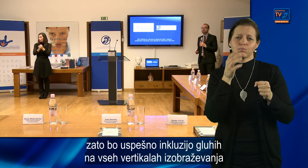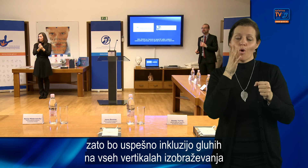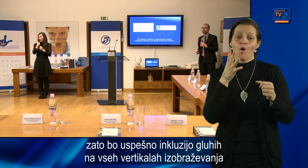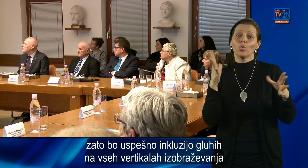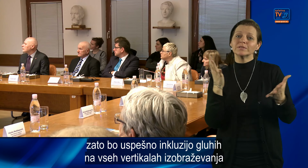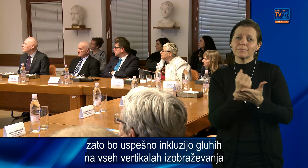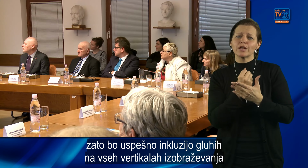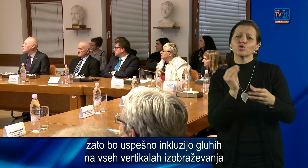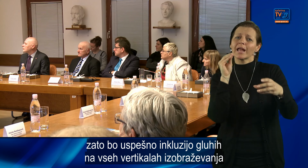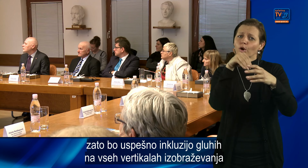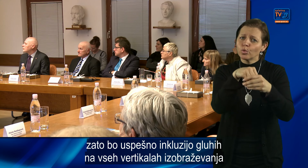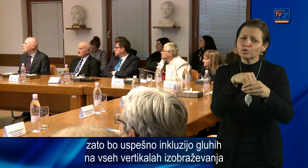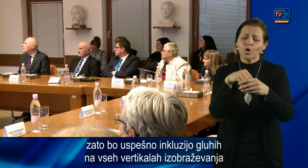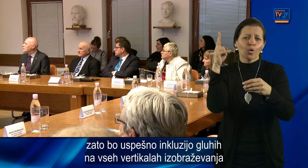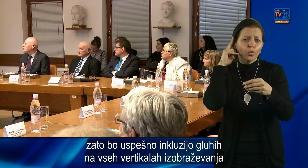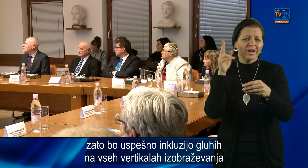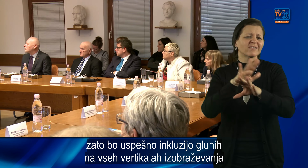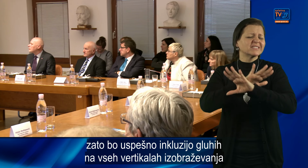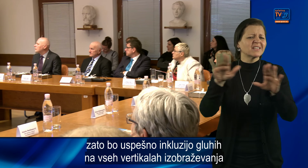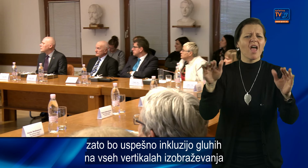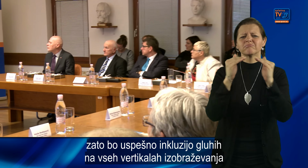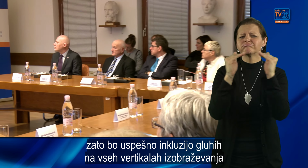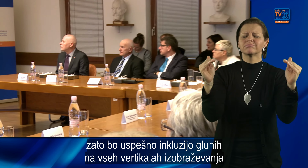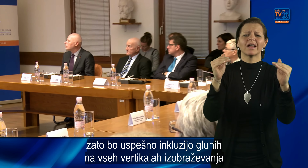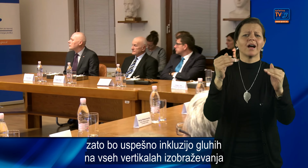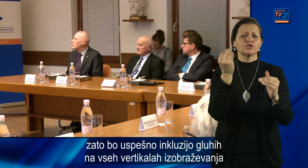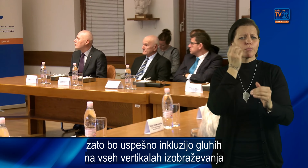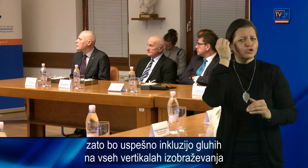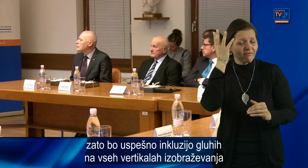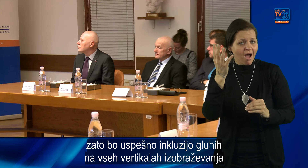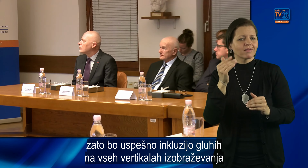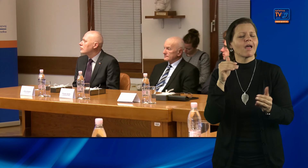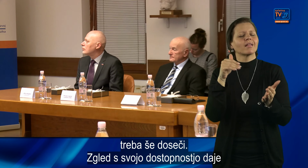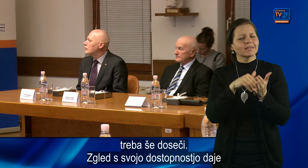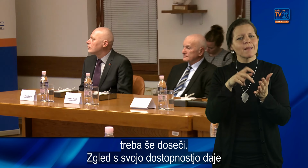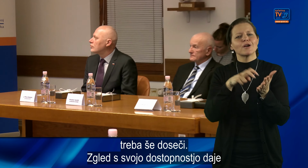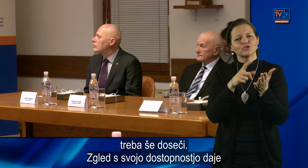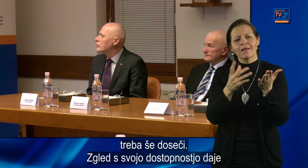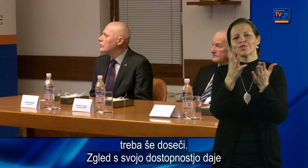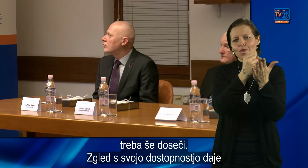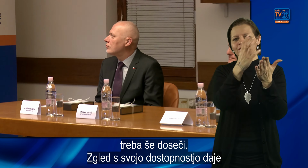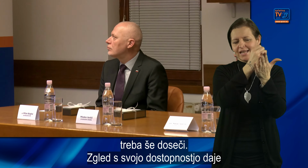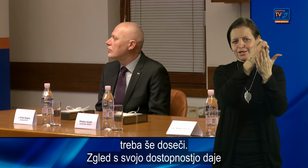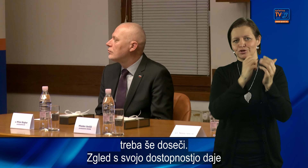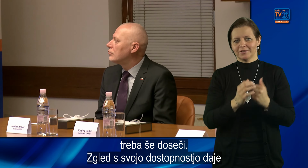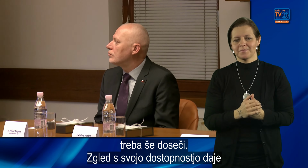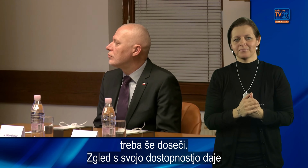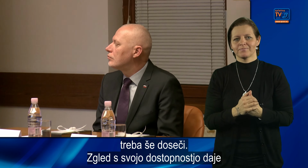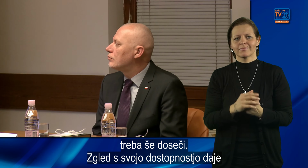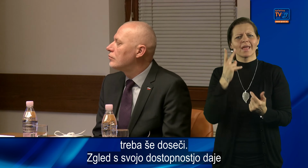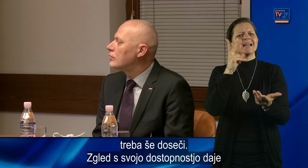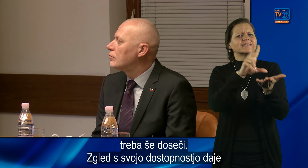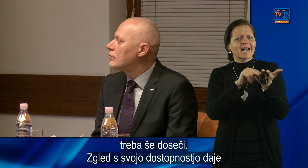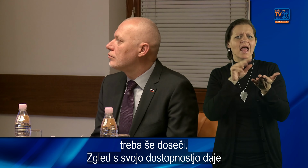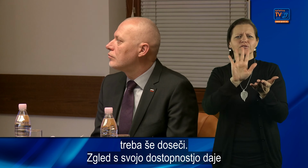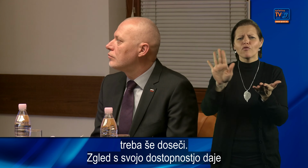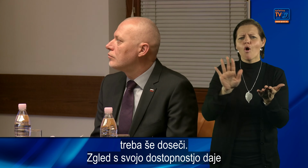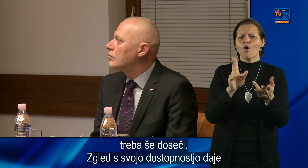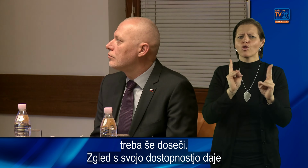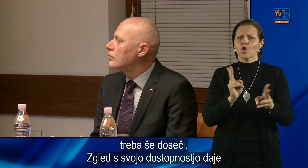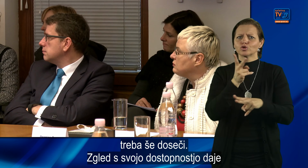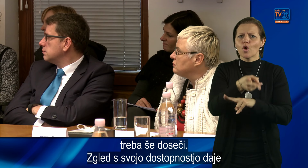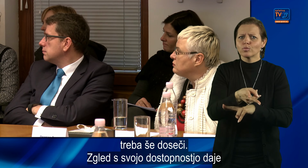zato bo uspešno inkluzijo gluhih na vseh vertikalah izobraževanja treba še doseči.